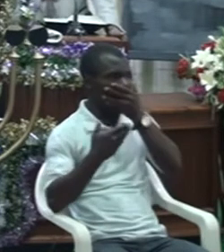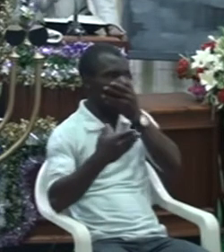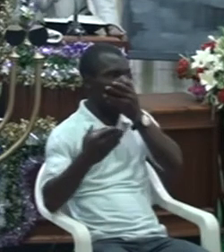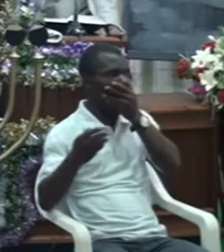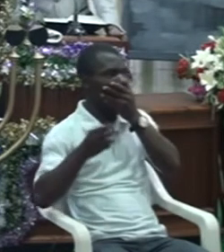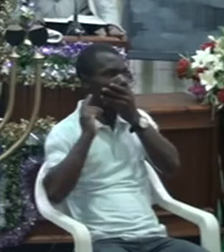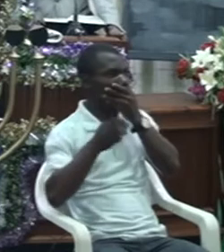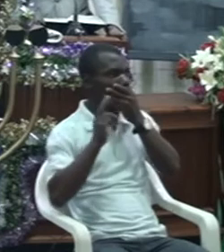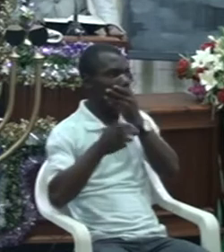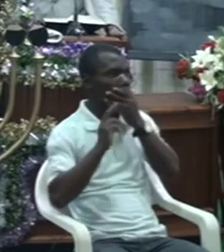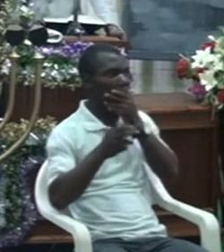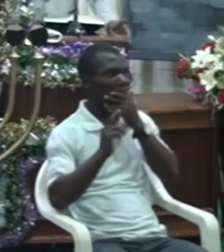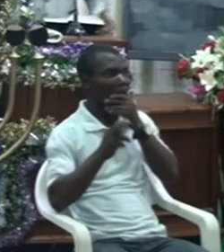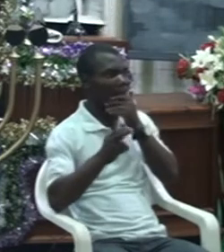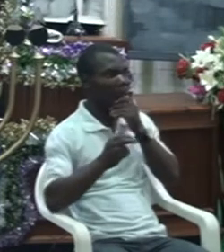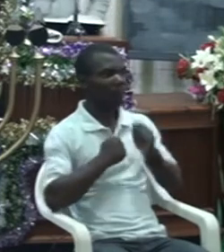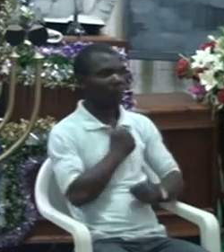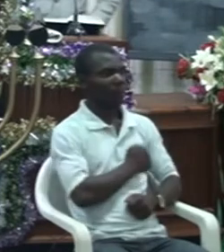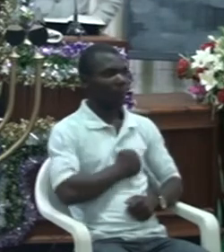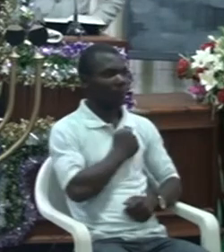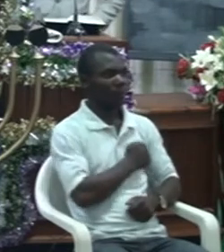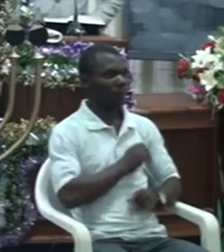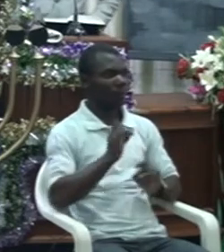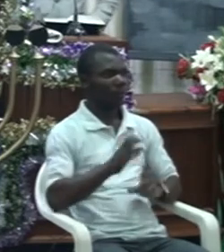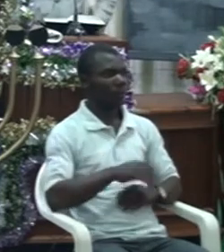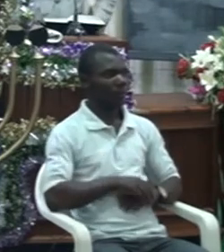Des histoires qui impressionnent.